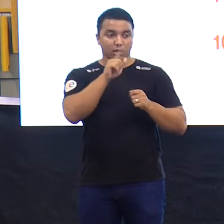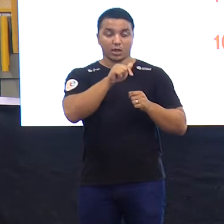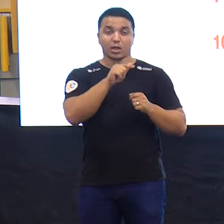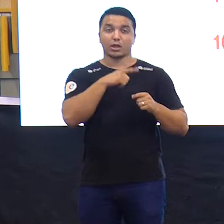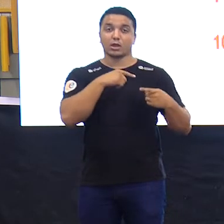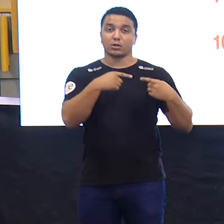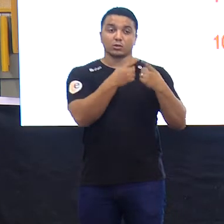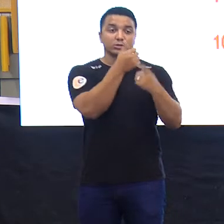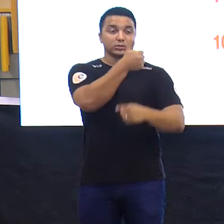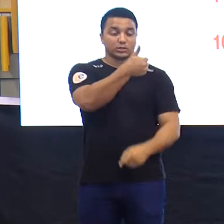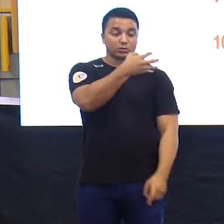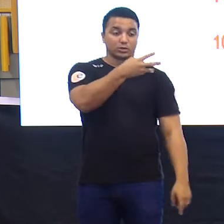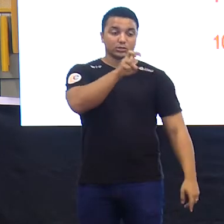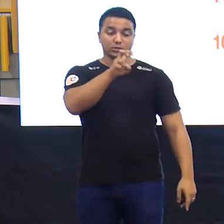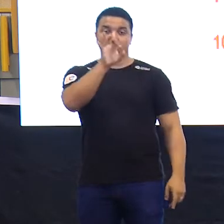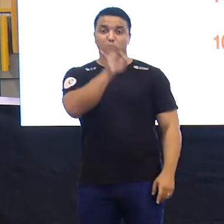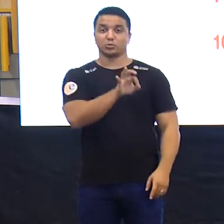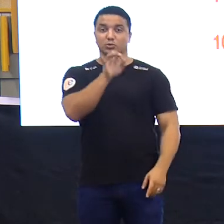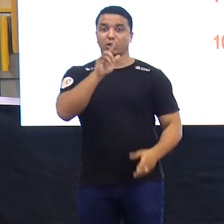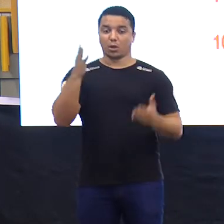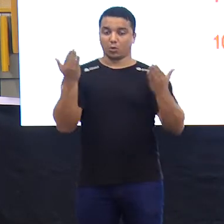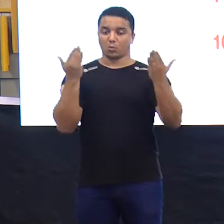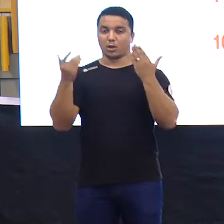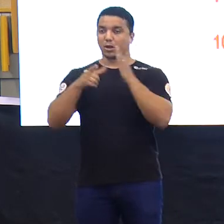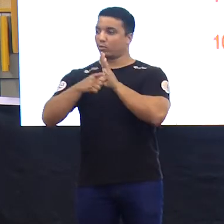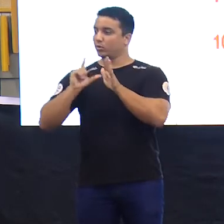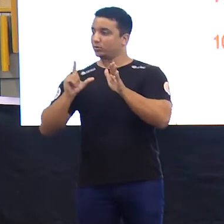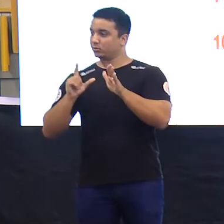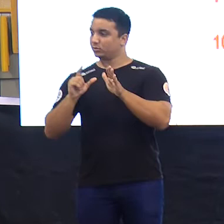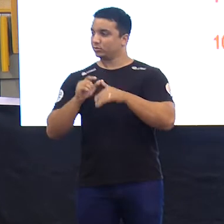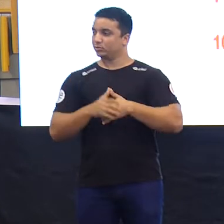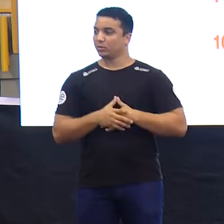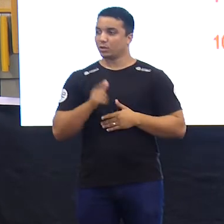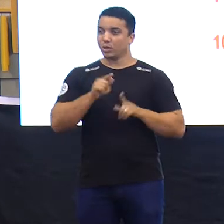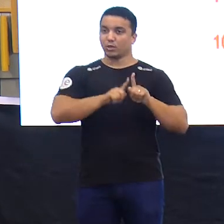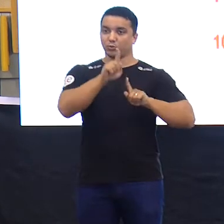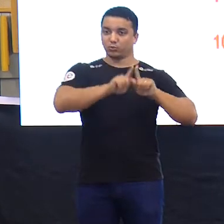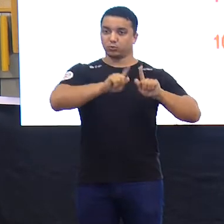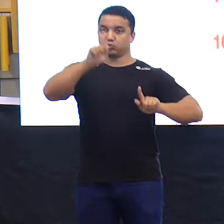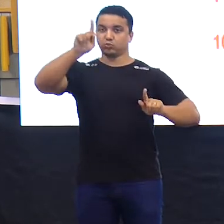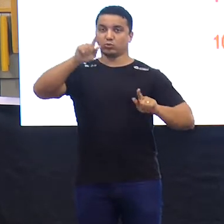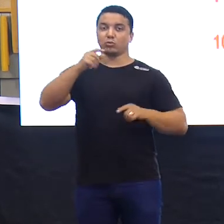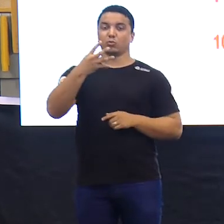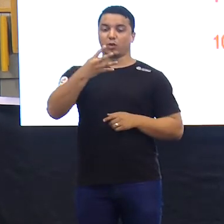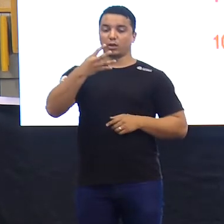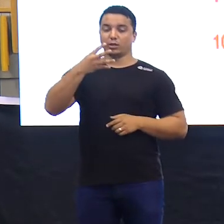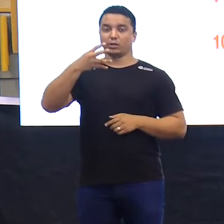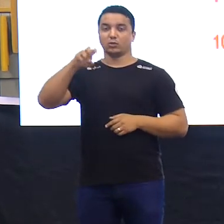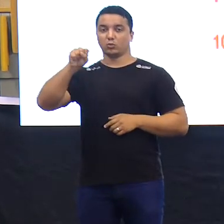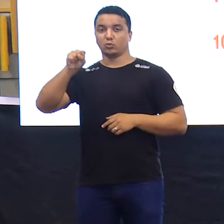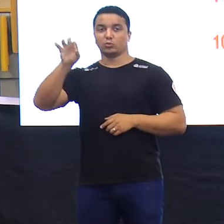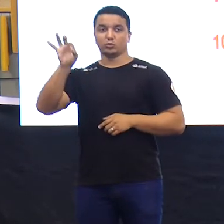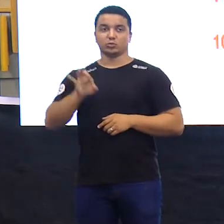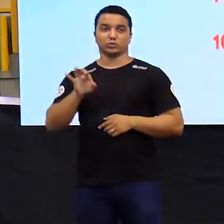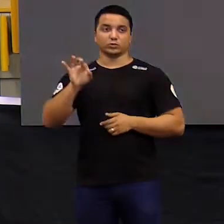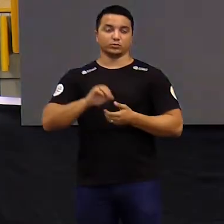é 145% do que ela tinha feito antes. Ou seja, cresceu 48%,